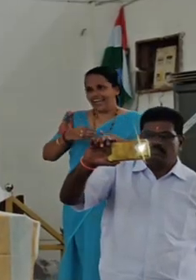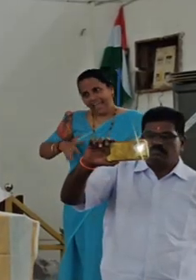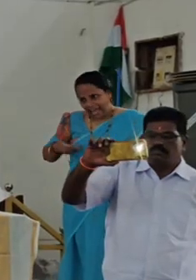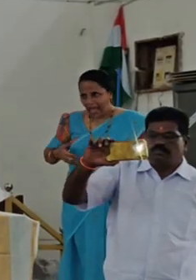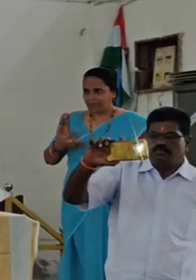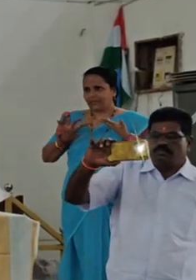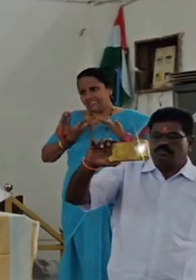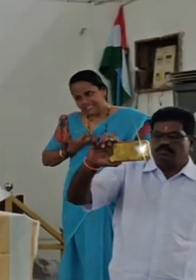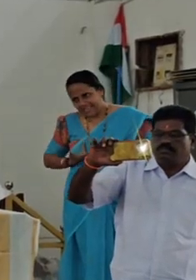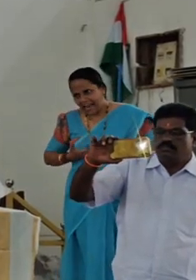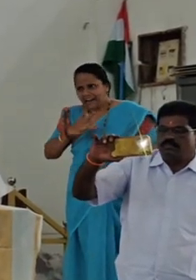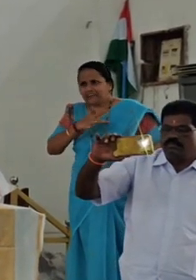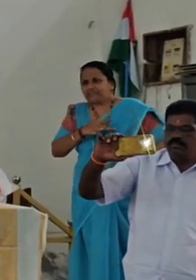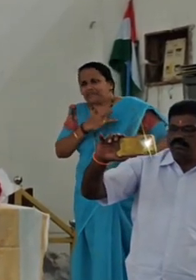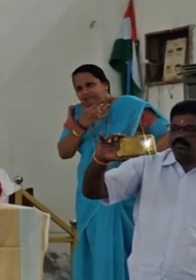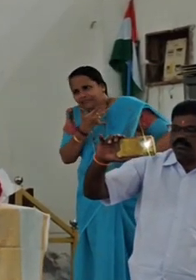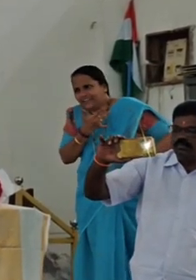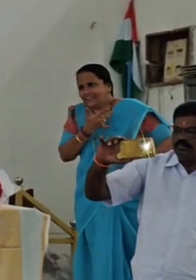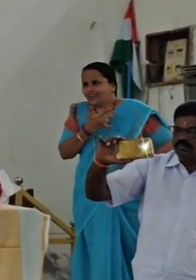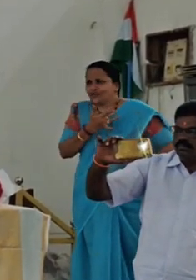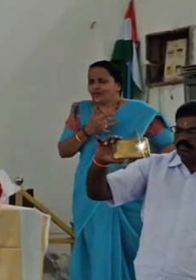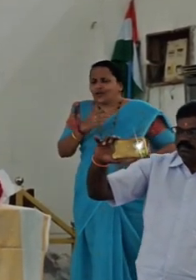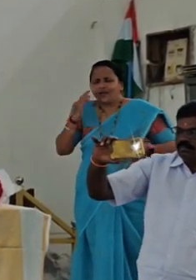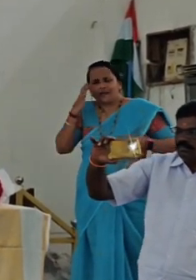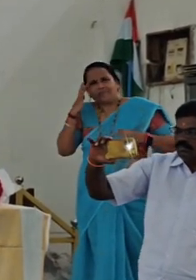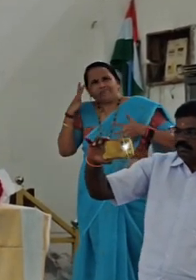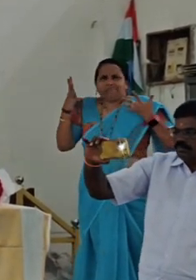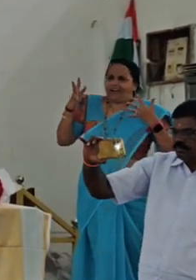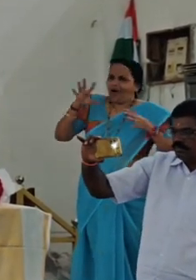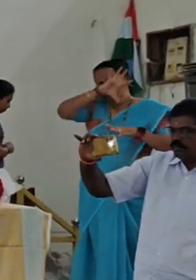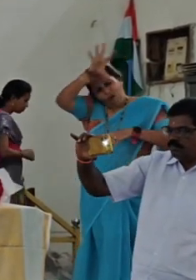లాంగ్వేజ్ మనము అందరము